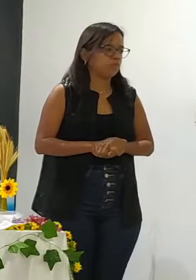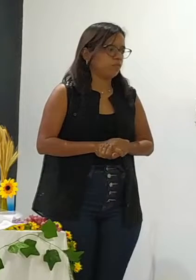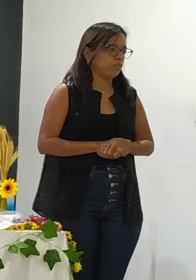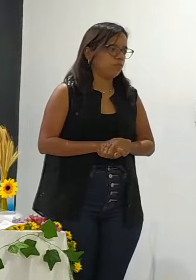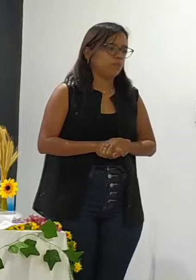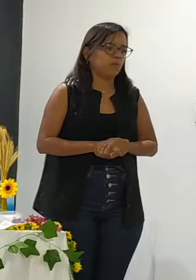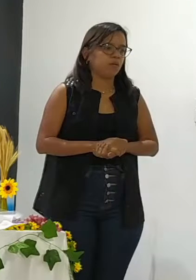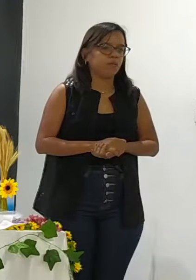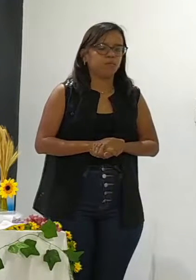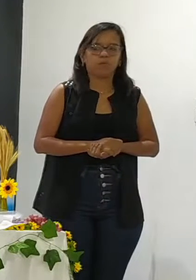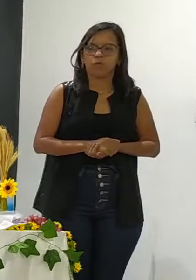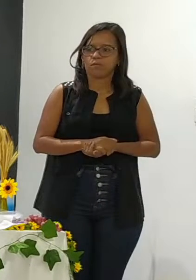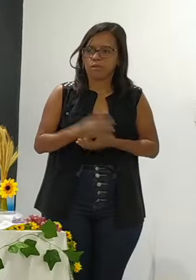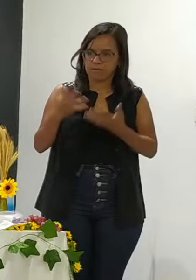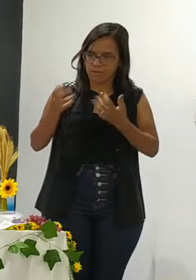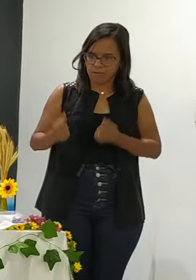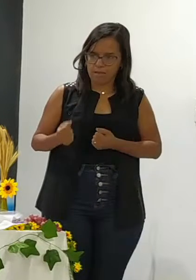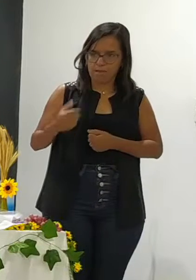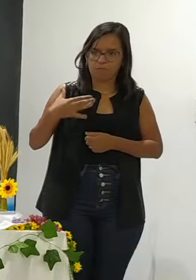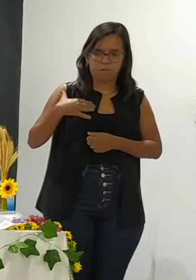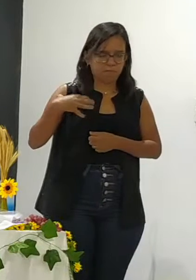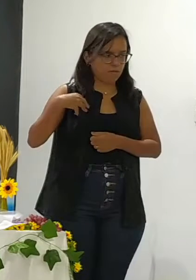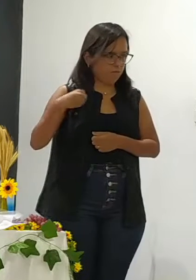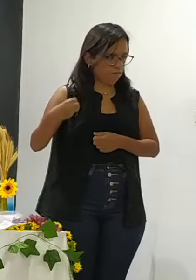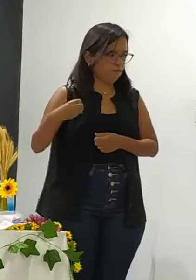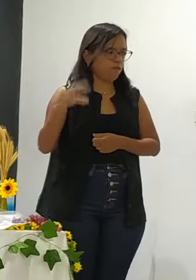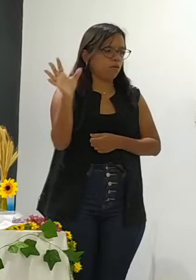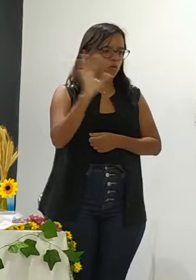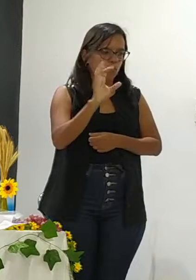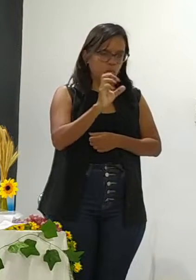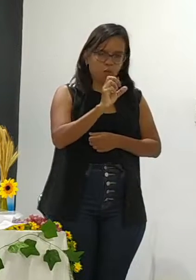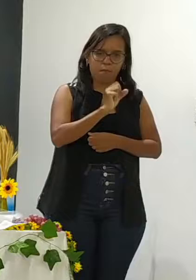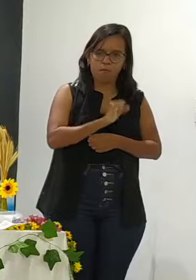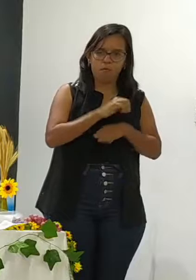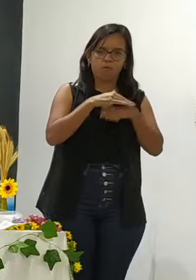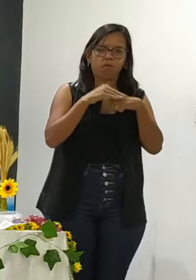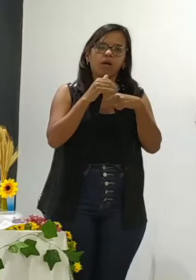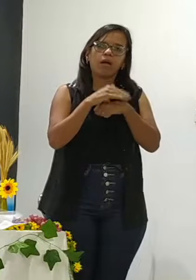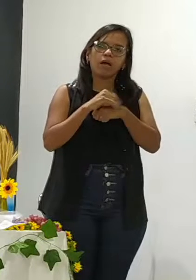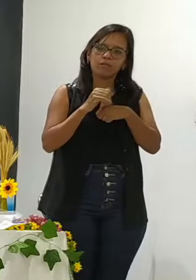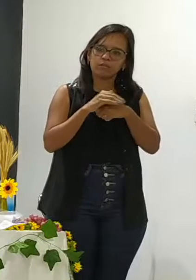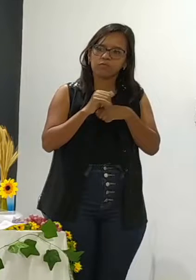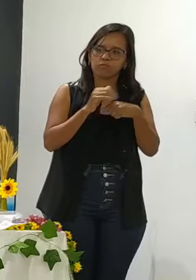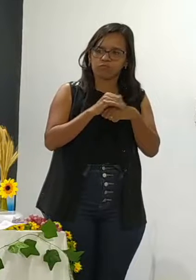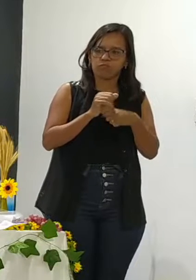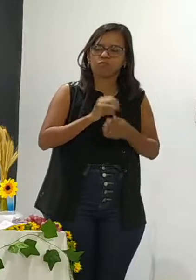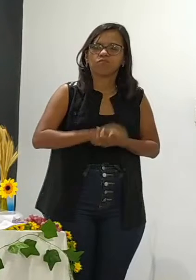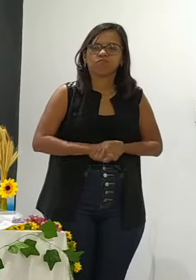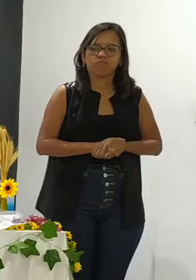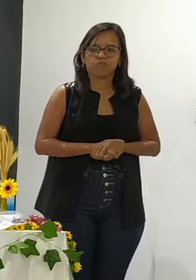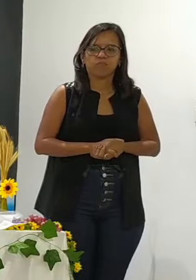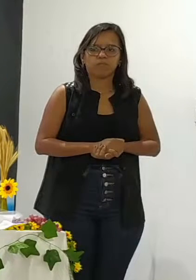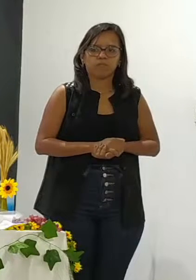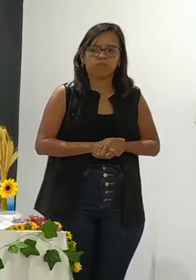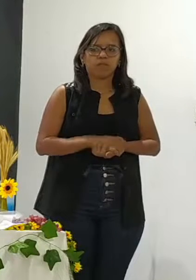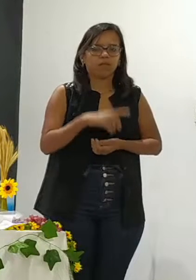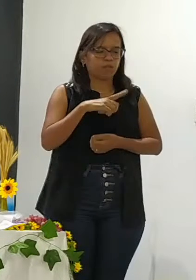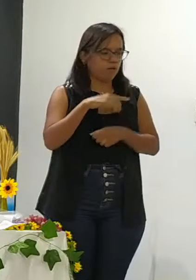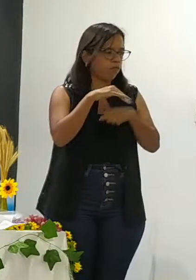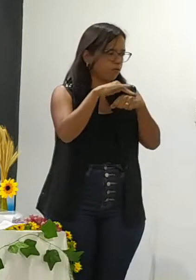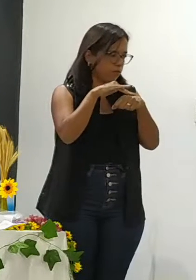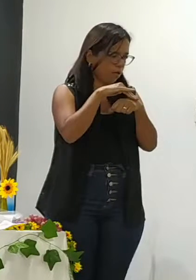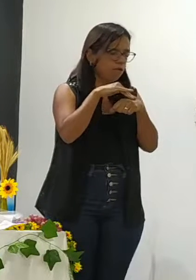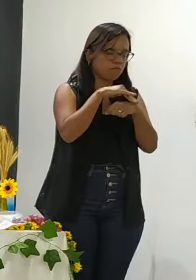por ter recebido a Letícia e nós aqui com todo amor, com todo carinho. A Letícia tem conversado muito